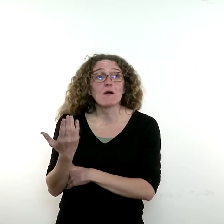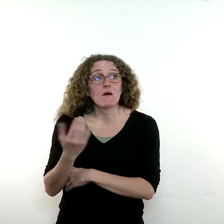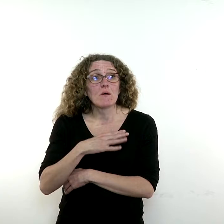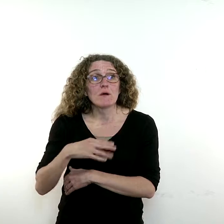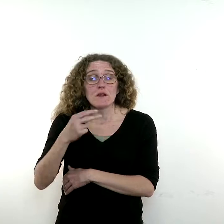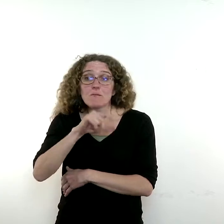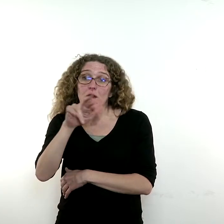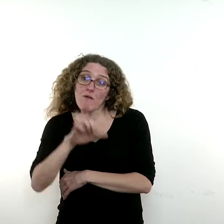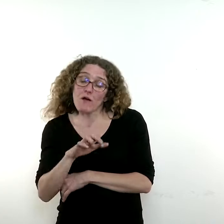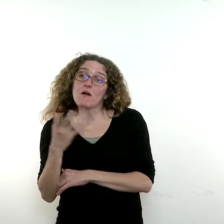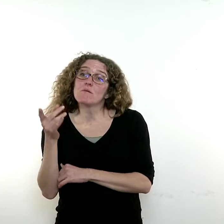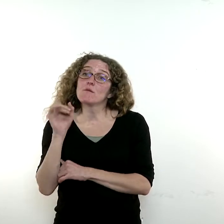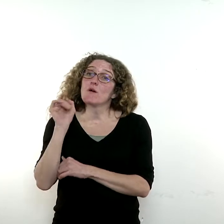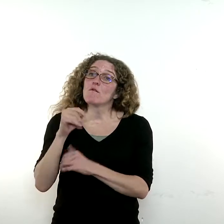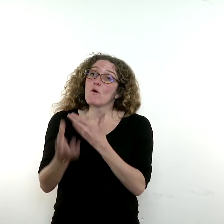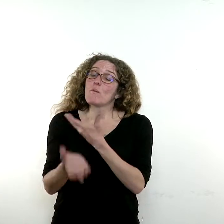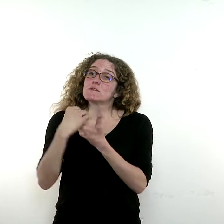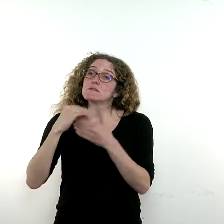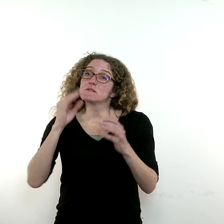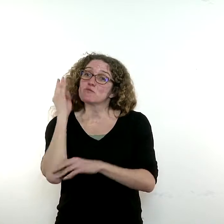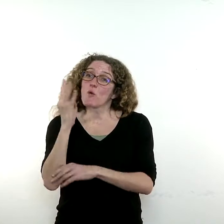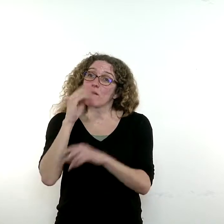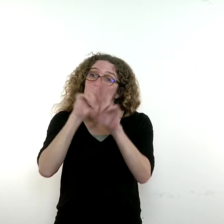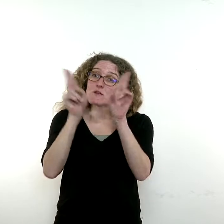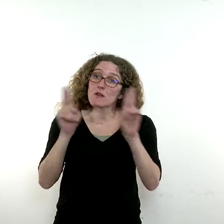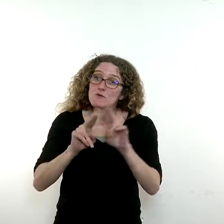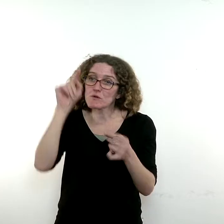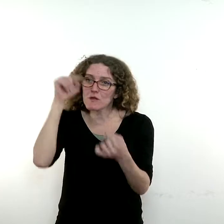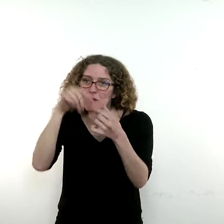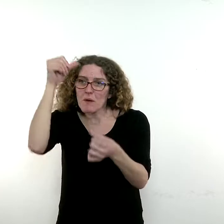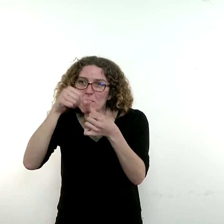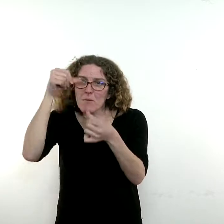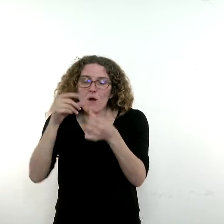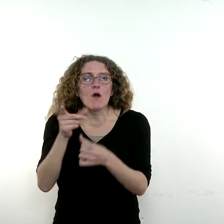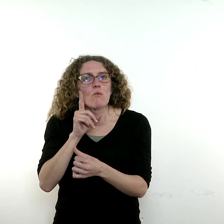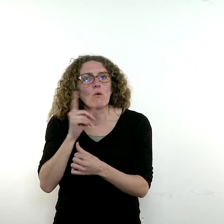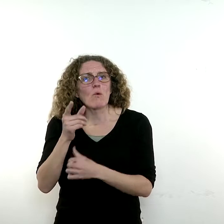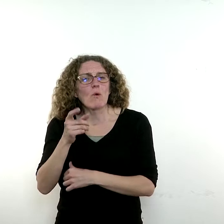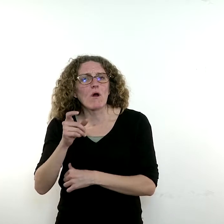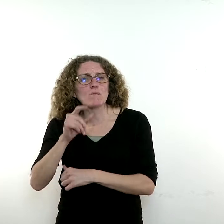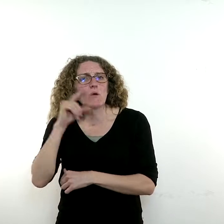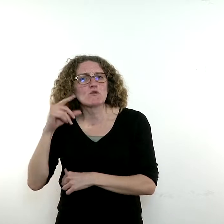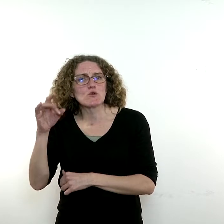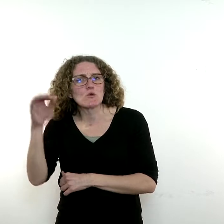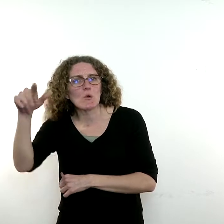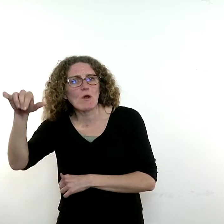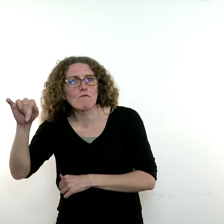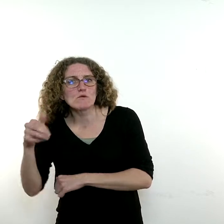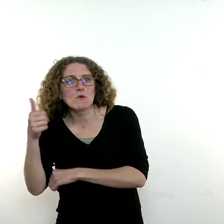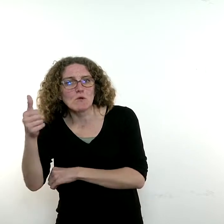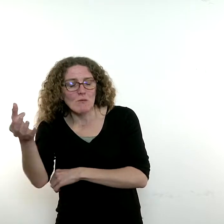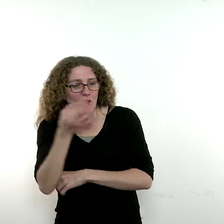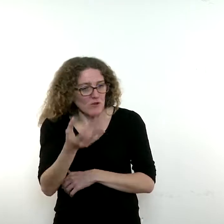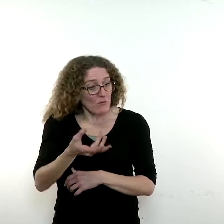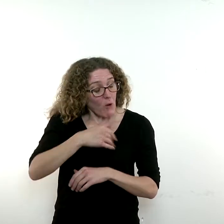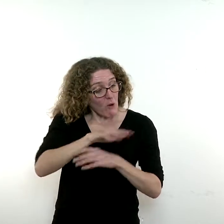sur la mémoire, Monsieur Delafosse a pris la parole et a dit qu'il trouvait qu'on ne faisait pas grand-chose sur la santé, qu'il voulait faire un plaidoyer auprès de la ville